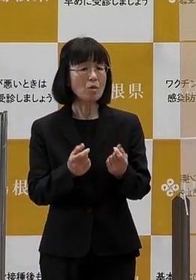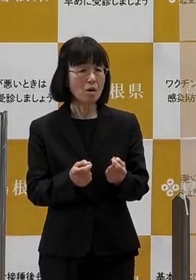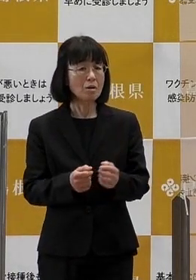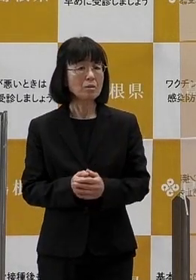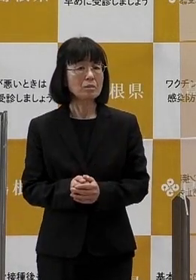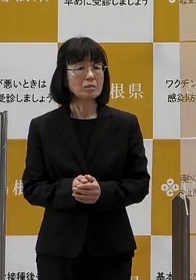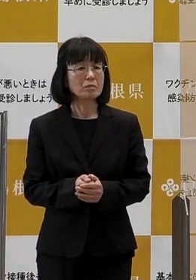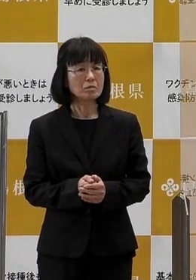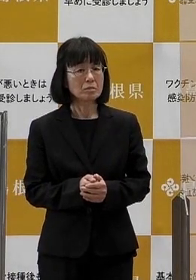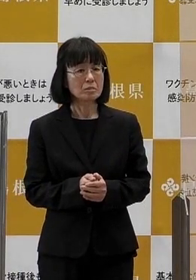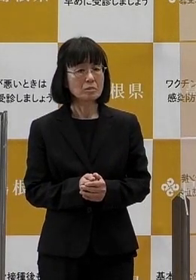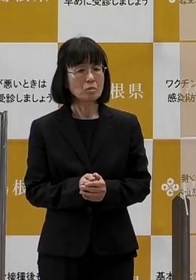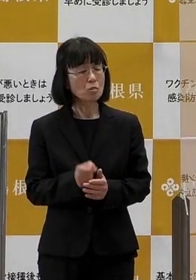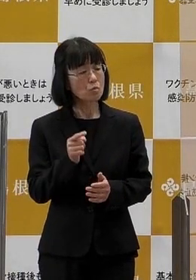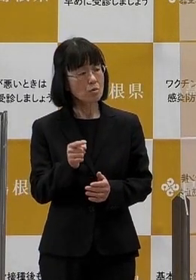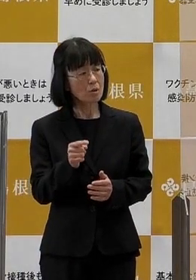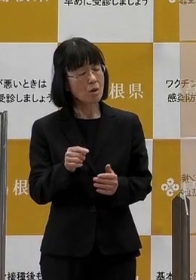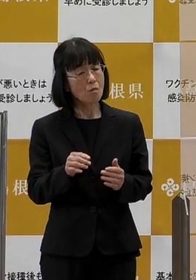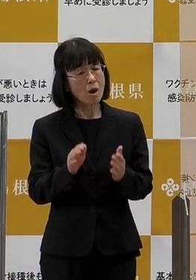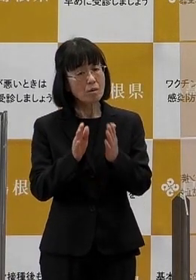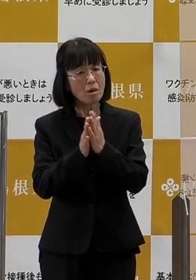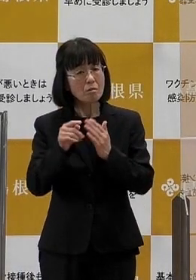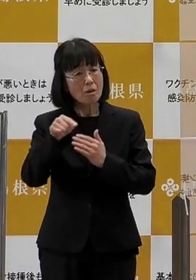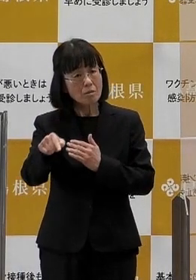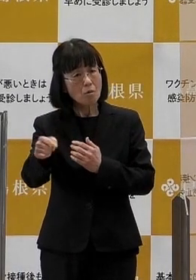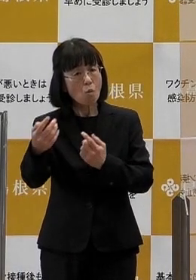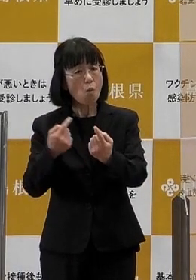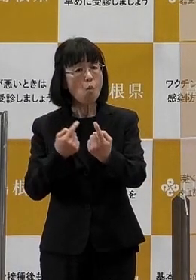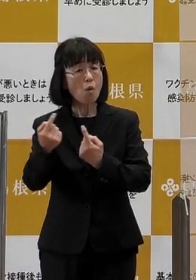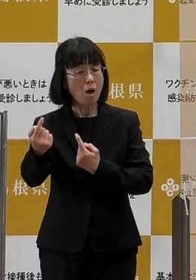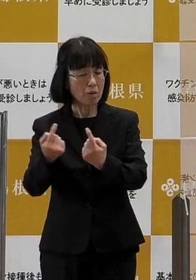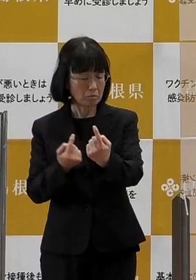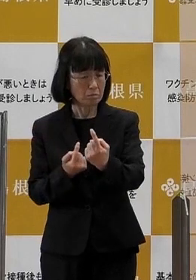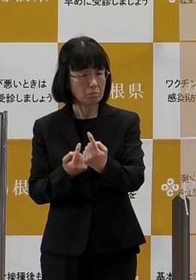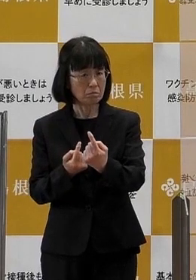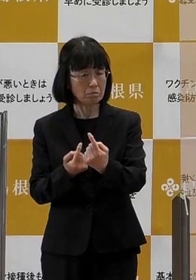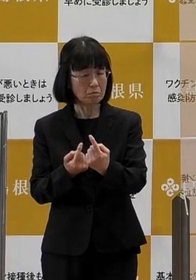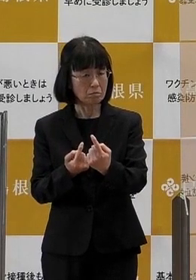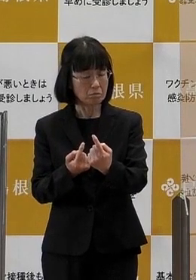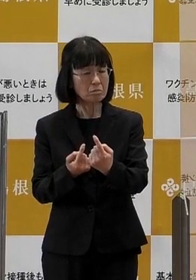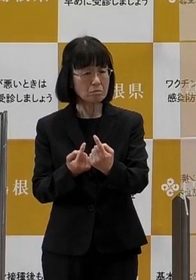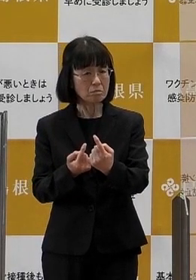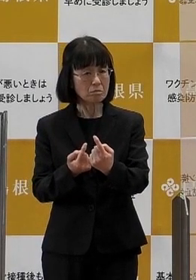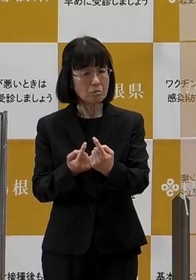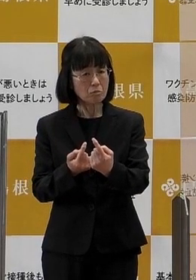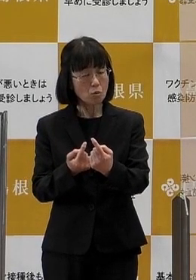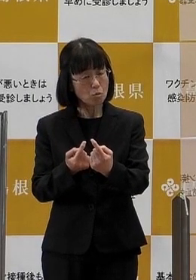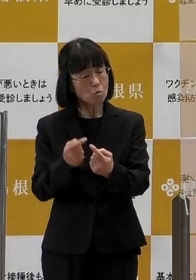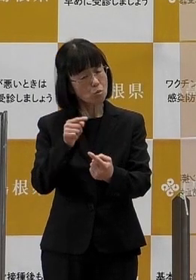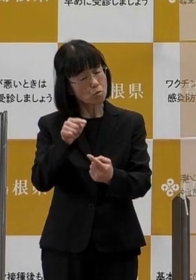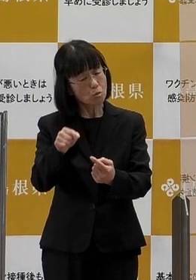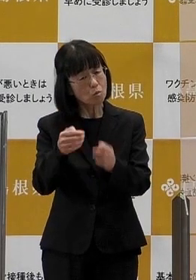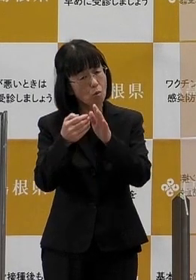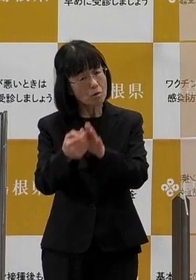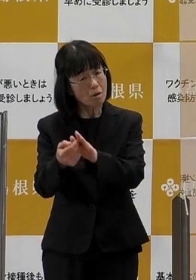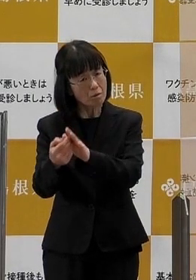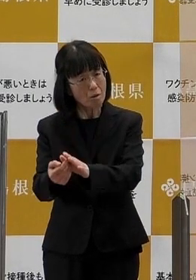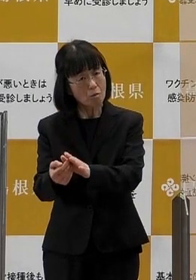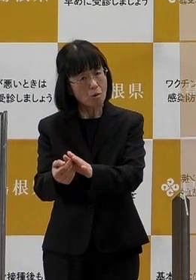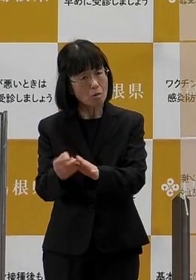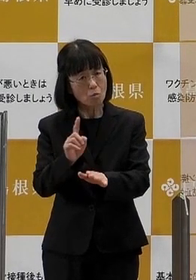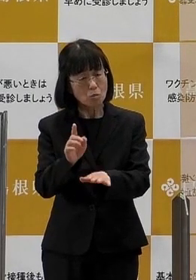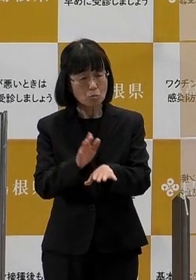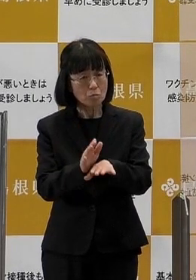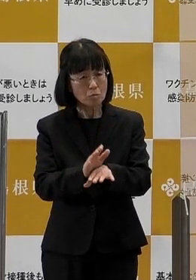ども、その点がその県外との往来のところとの考えの方の整理というか、どういうふうに受け止めればよろしい